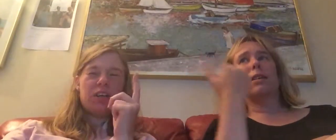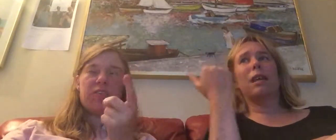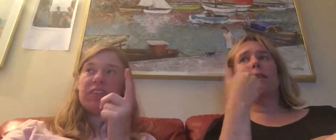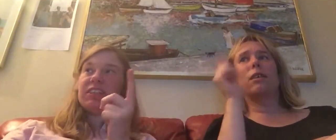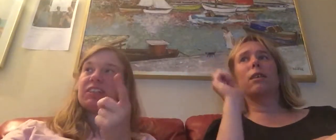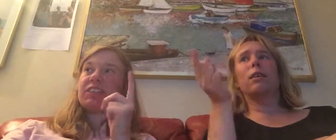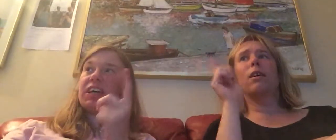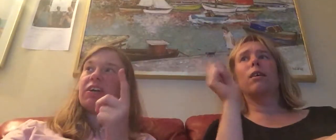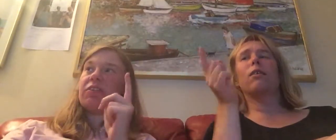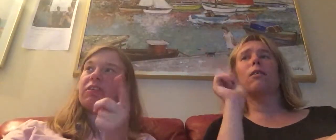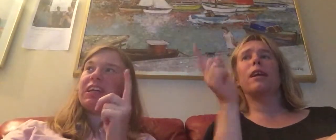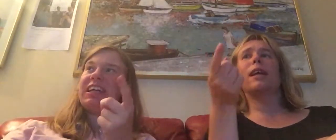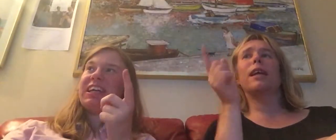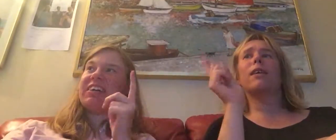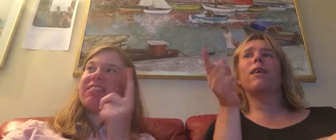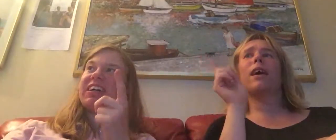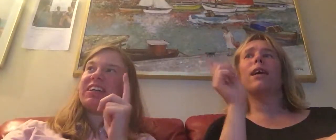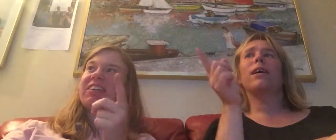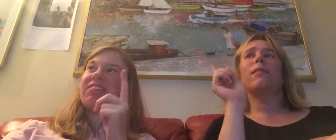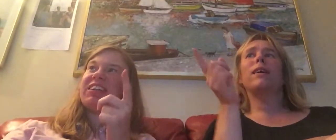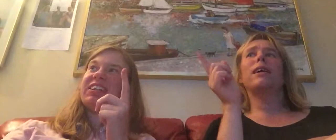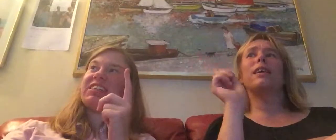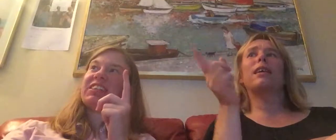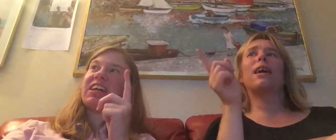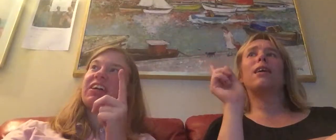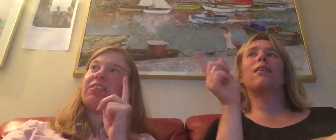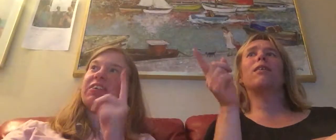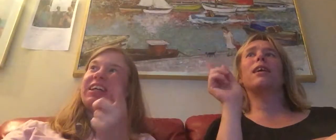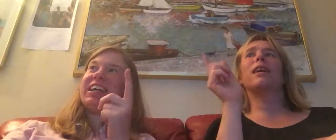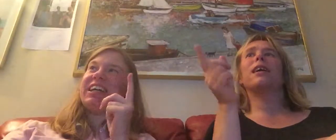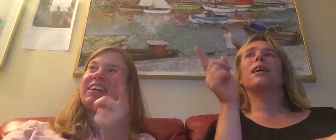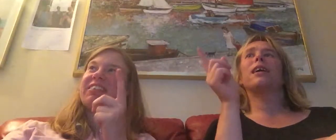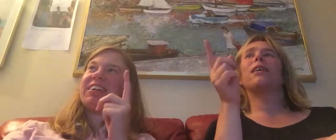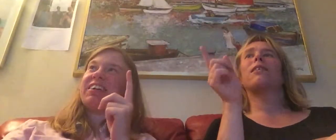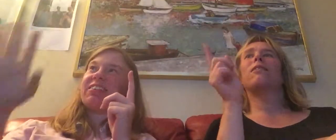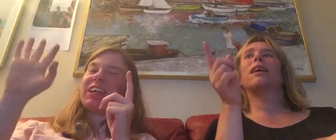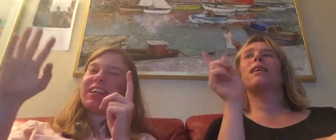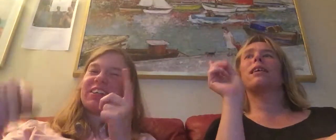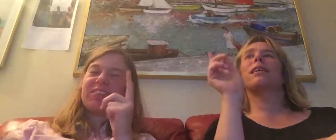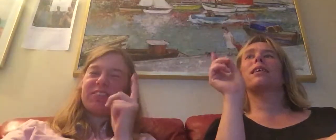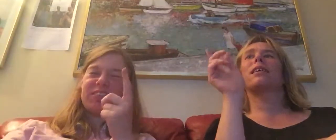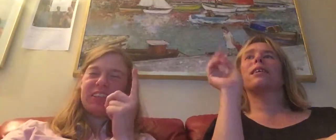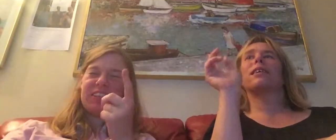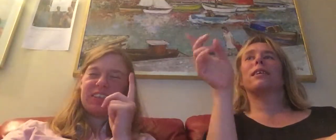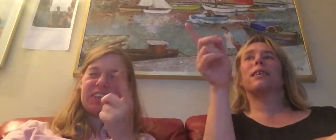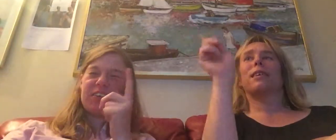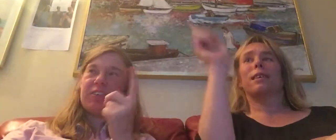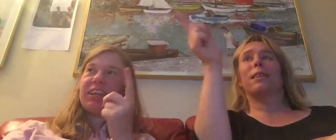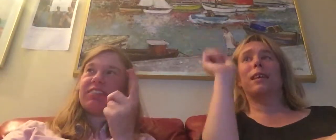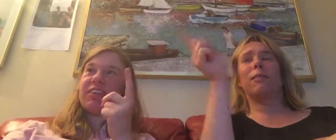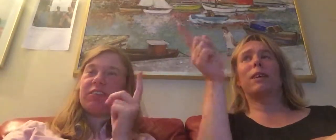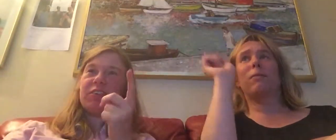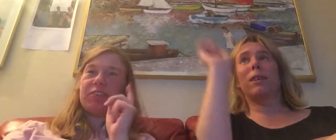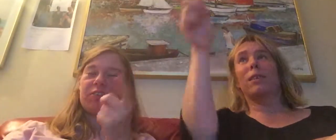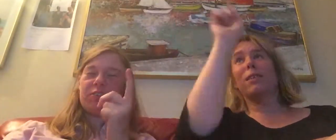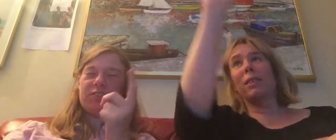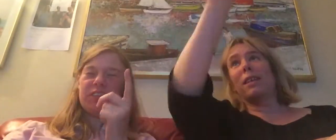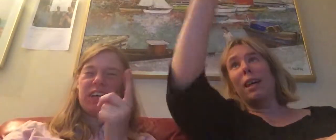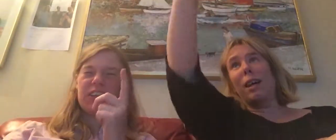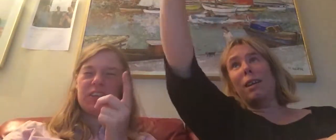vi ska hon leva, ja, vi ska hon leva. Godnatt. Vi ska hon leva ut i hundrade